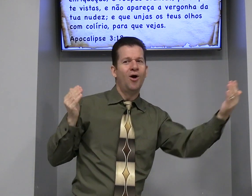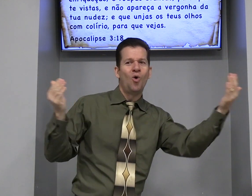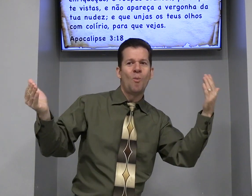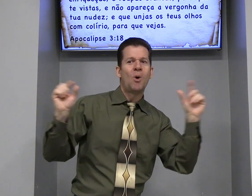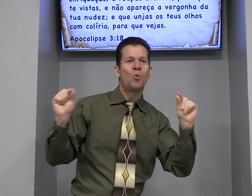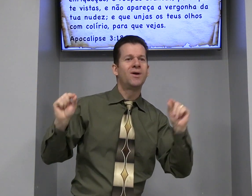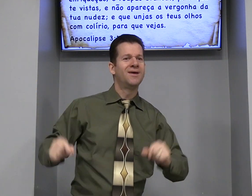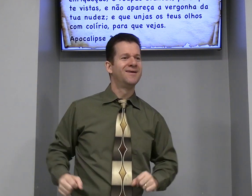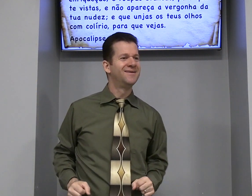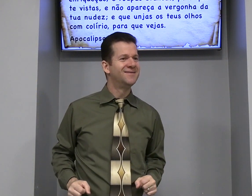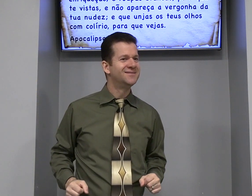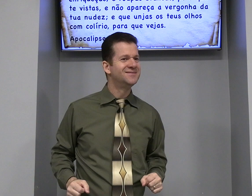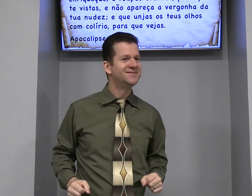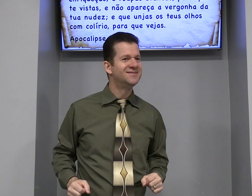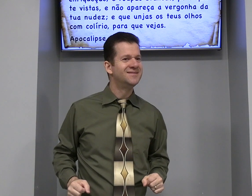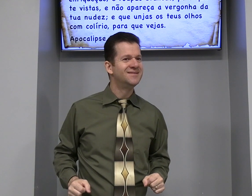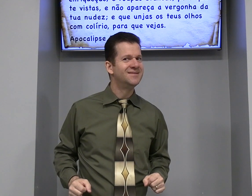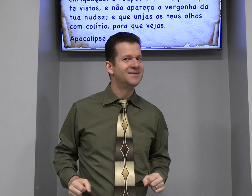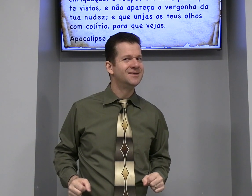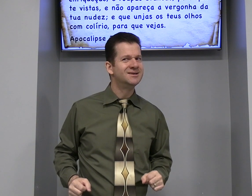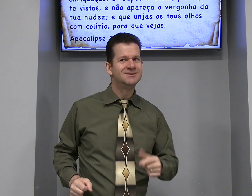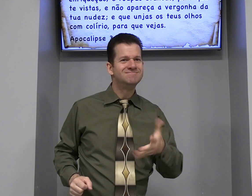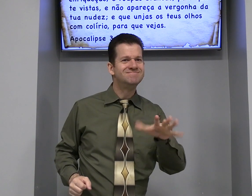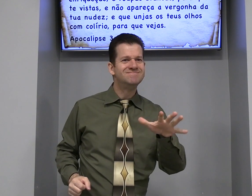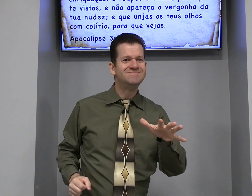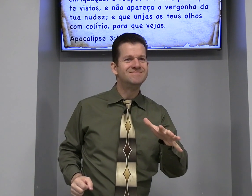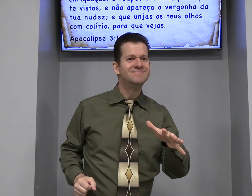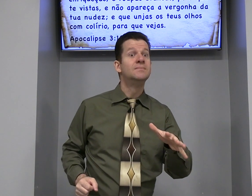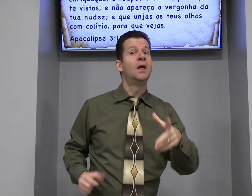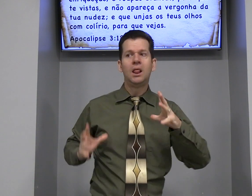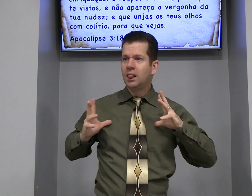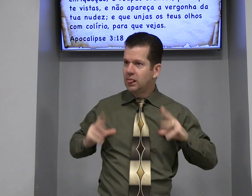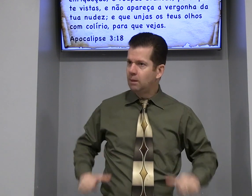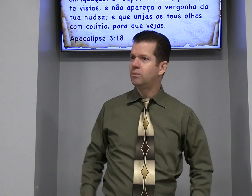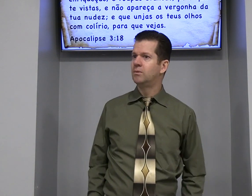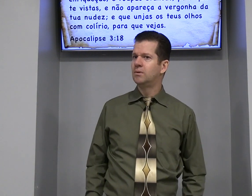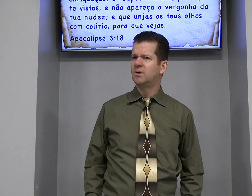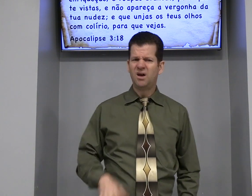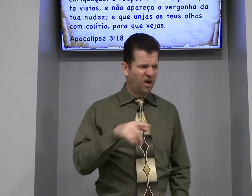E roupas brancas, vamos comparar. Para que te vistas